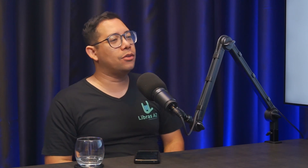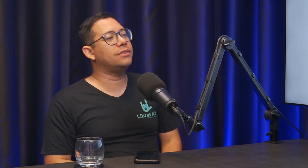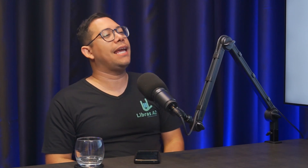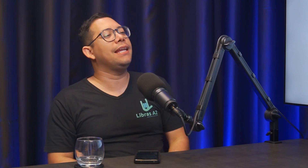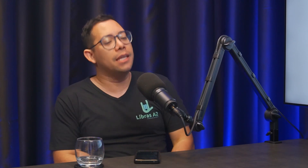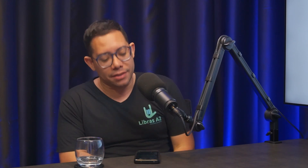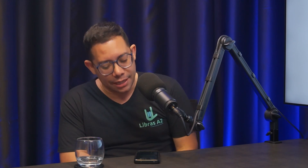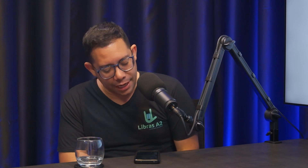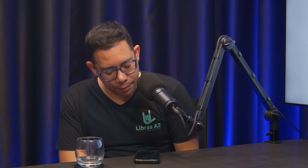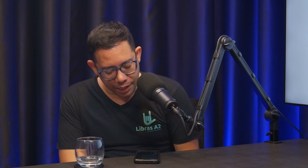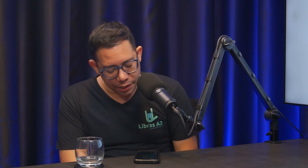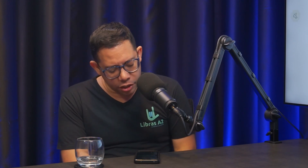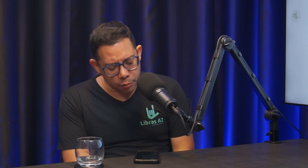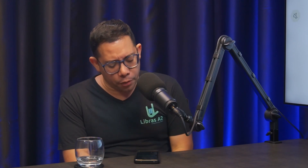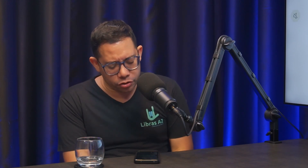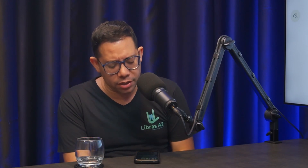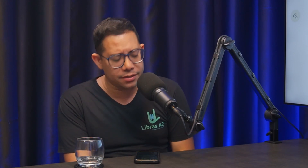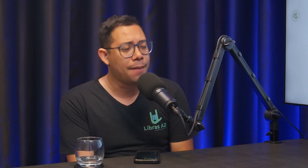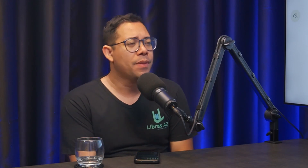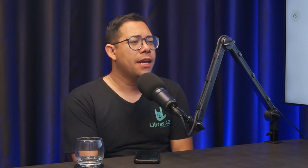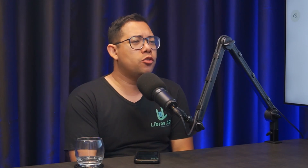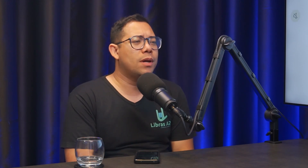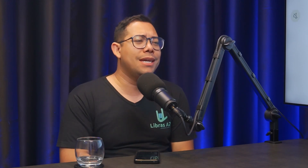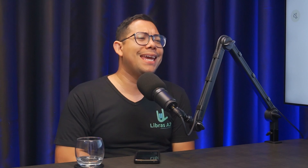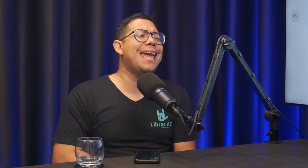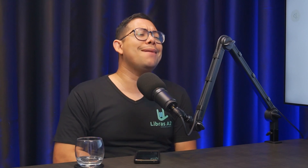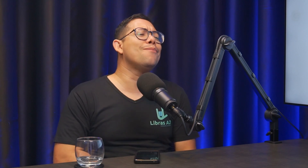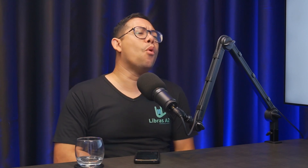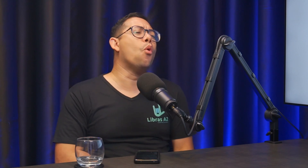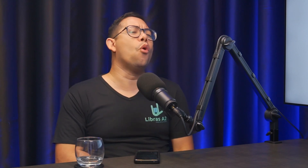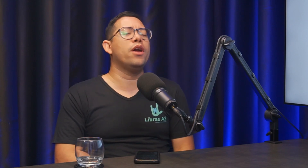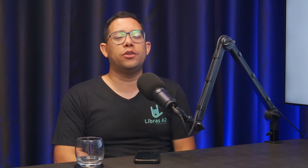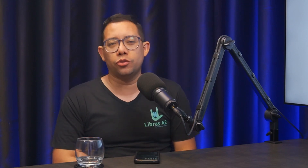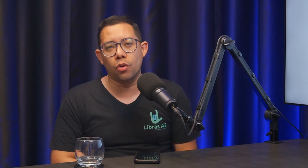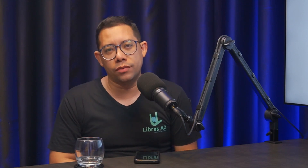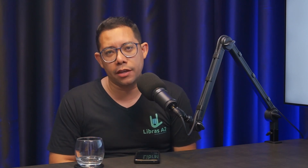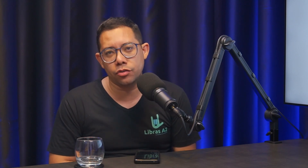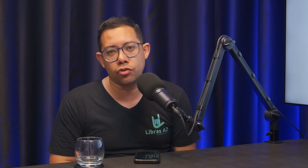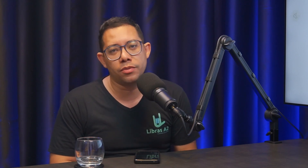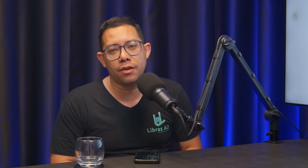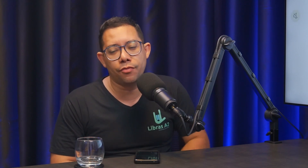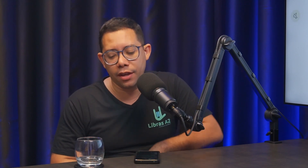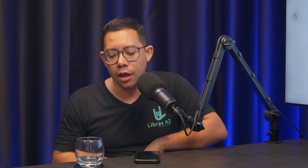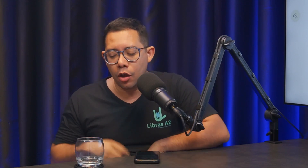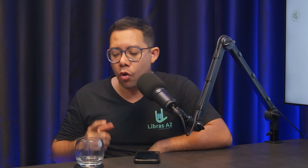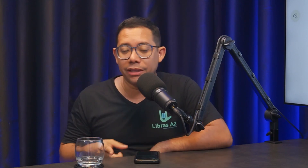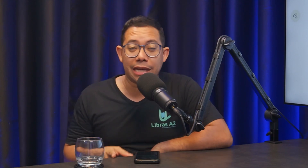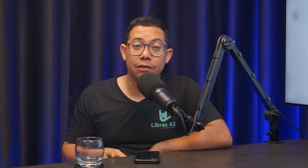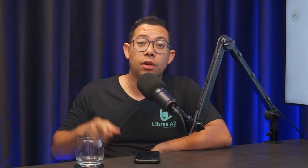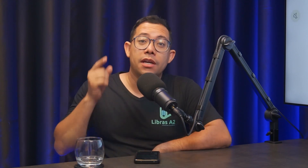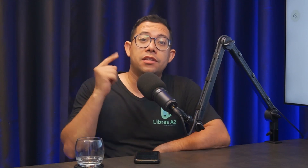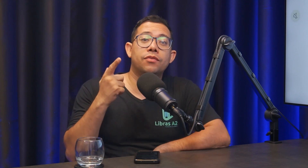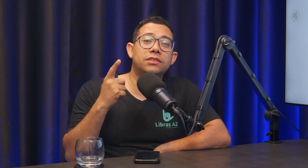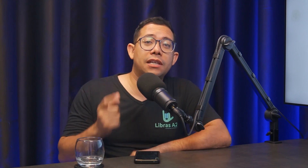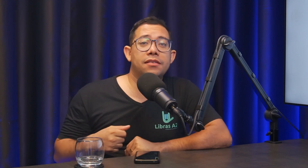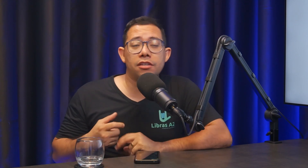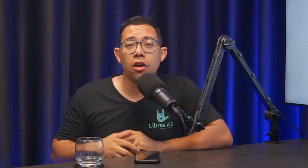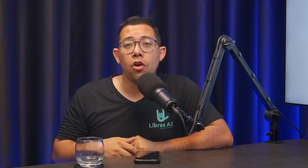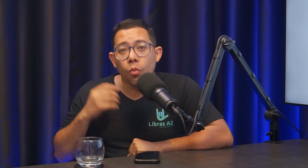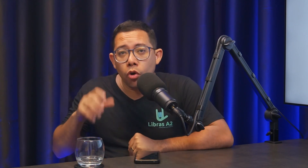em Libras, né, Kerma? E a gente pode utilizar isso aí em muitos contextos, como já foi comentado. E se você deseja um outro